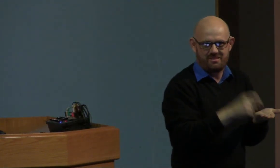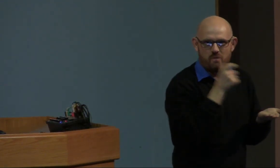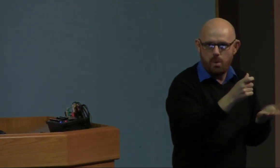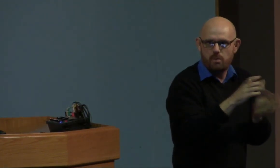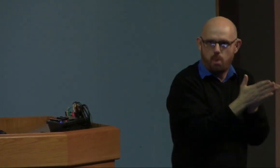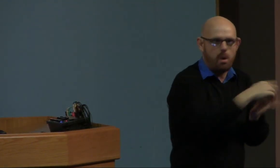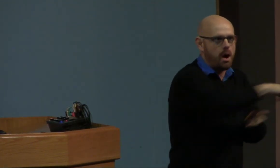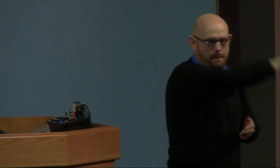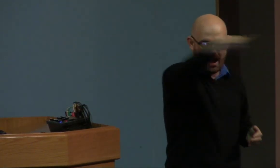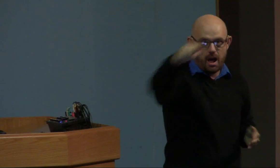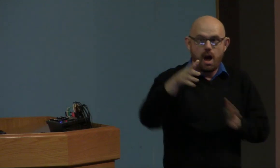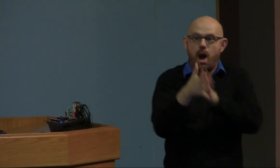ontwikkel,